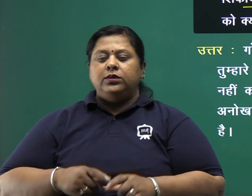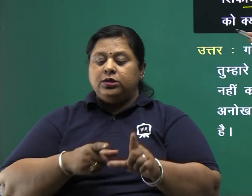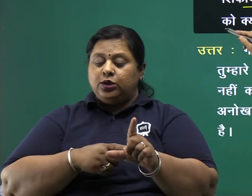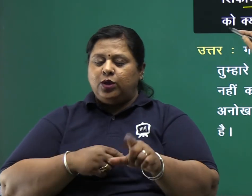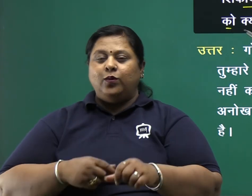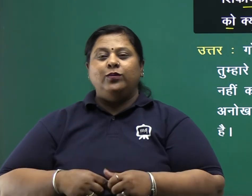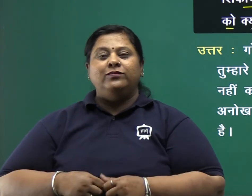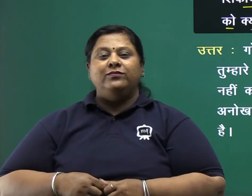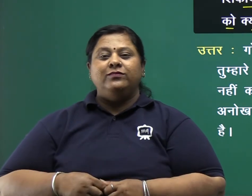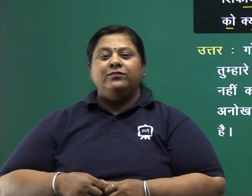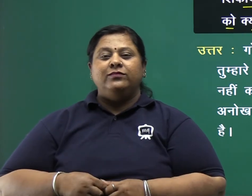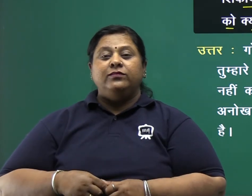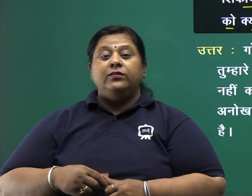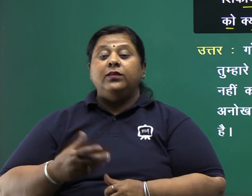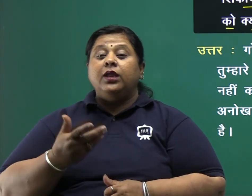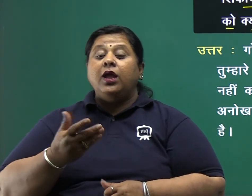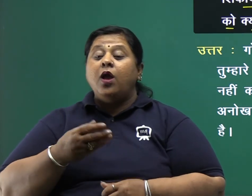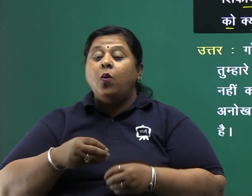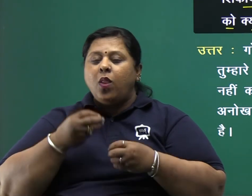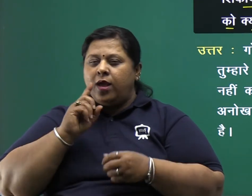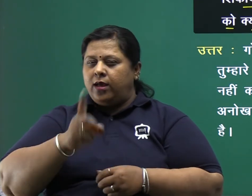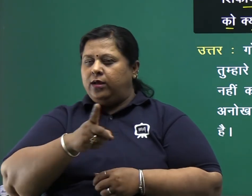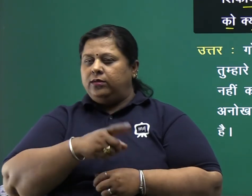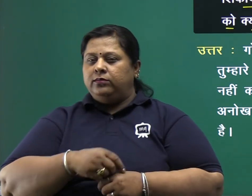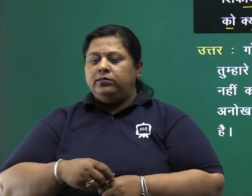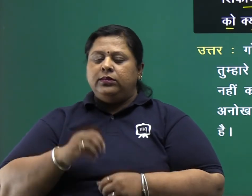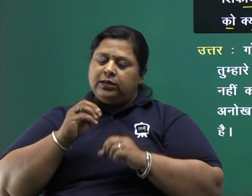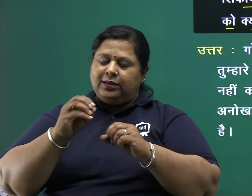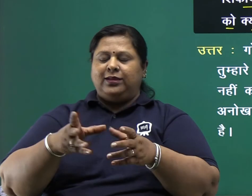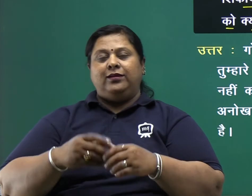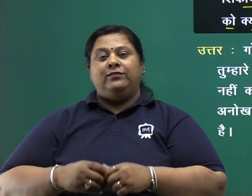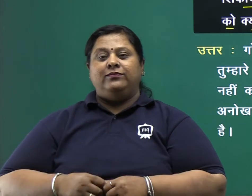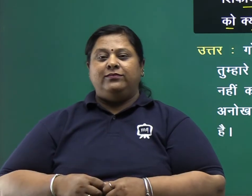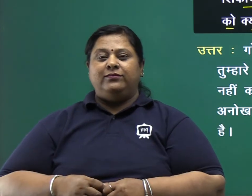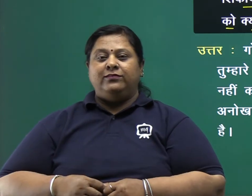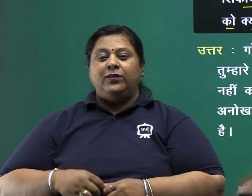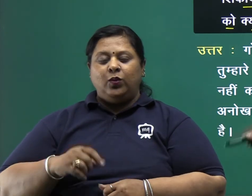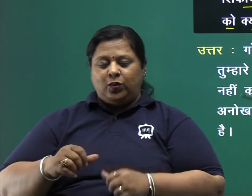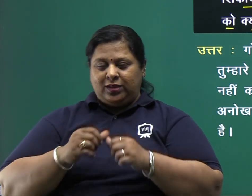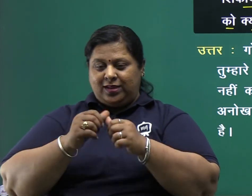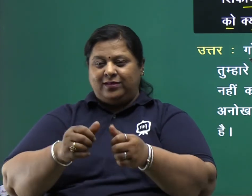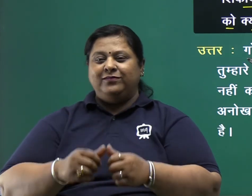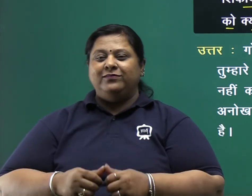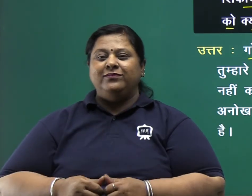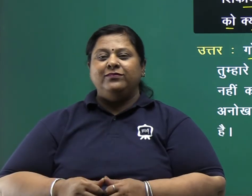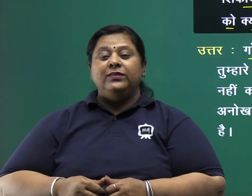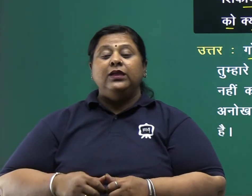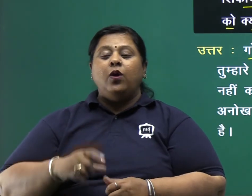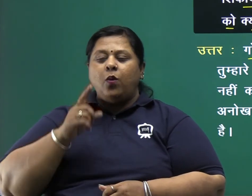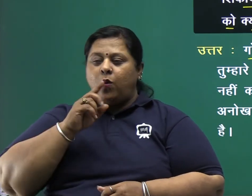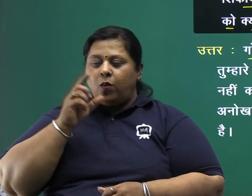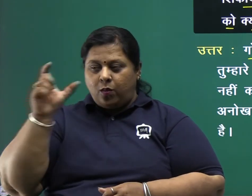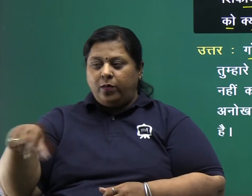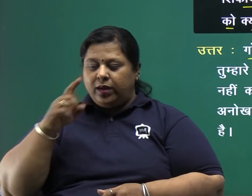यशोदा को क्या उलाहना देती हैं? उत्तर है गोपी कहती